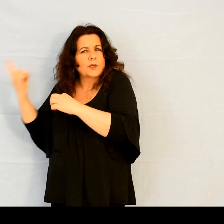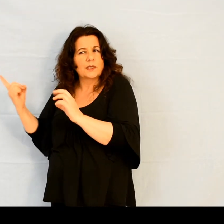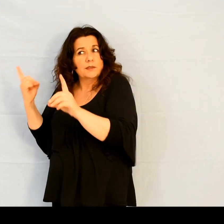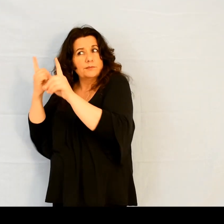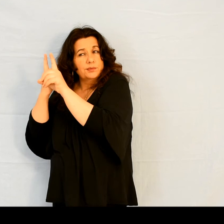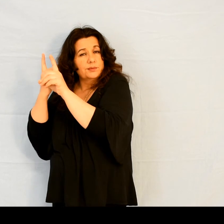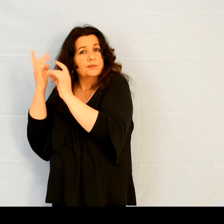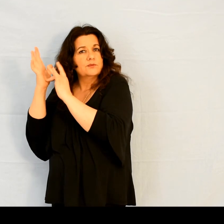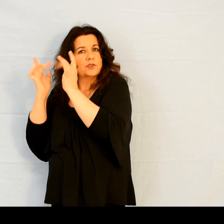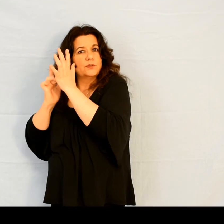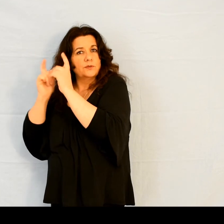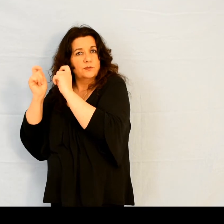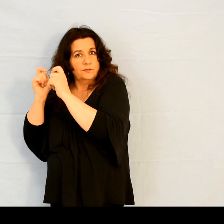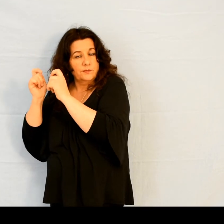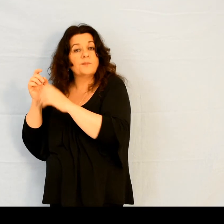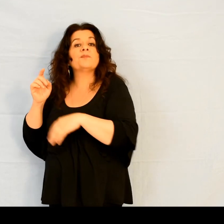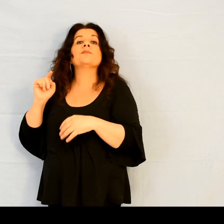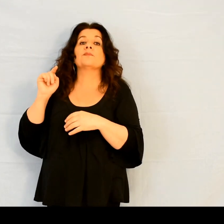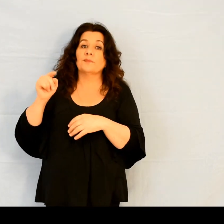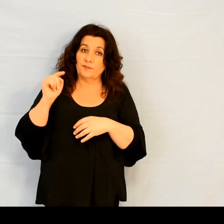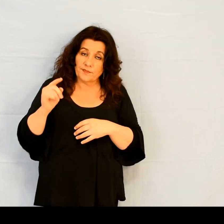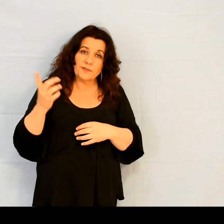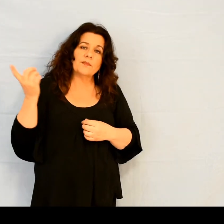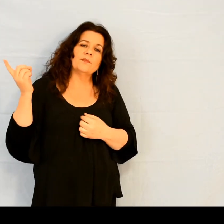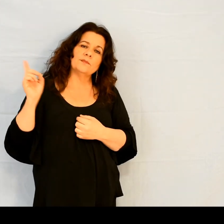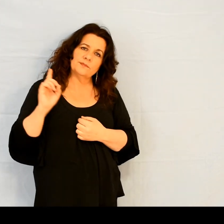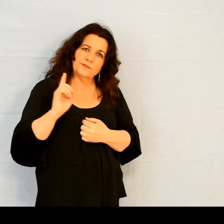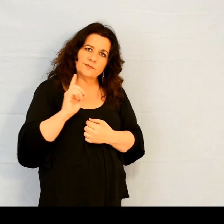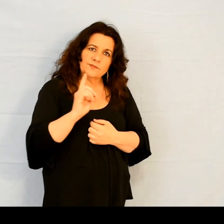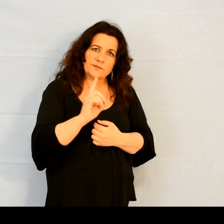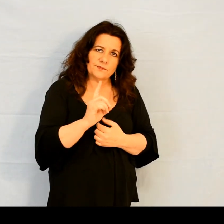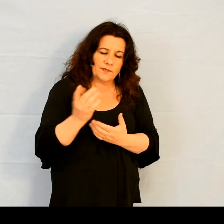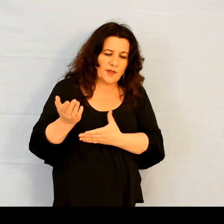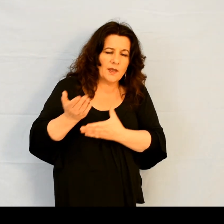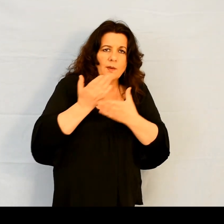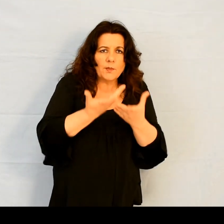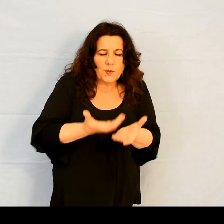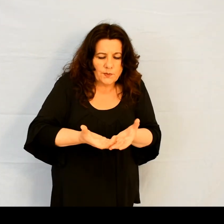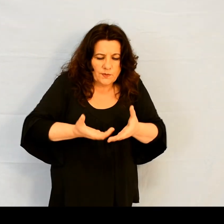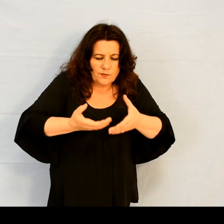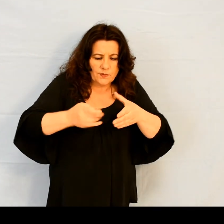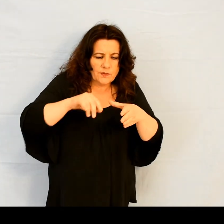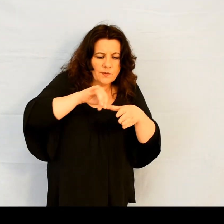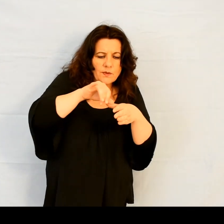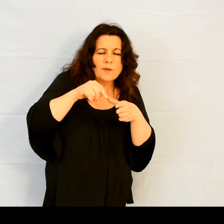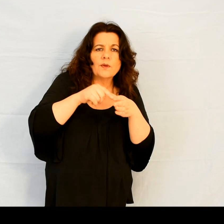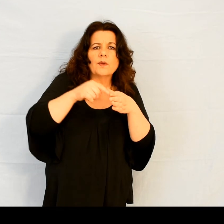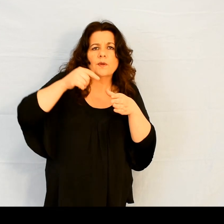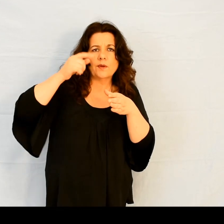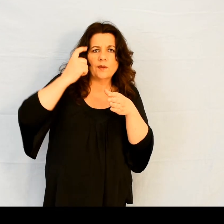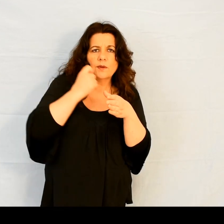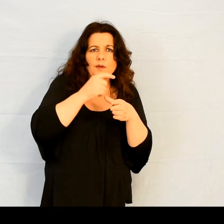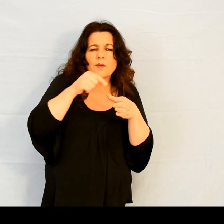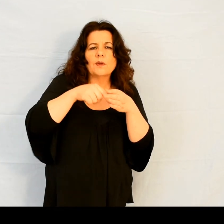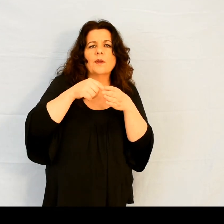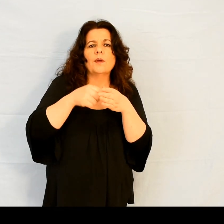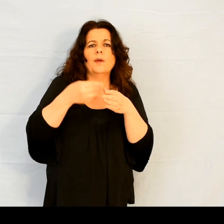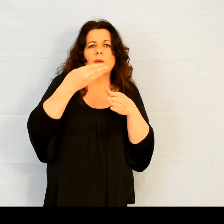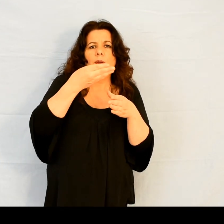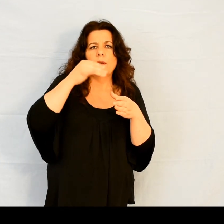aussi. Il apportait un mélange de myrrhe et d'aloès, pesant environ 100 livres.